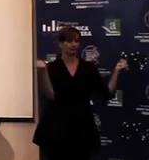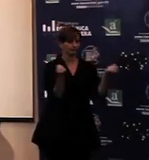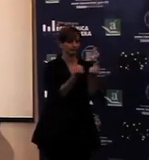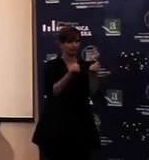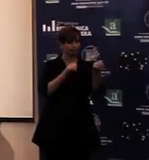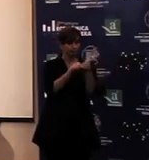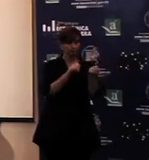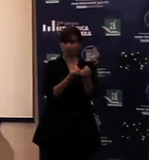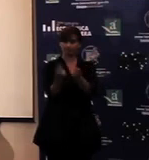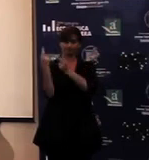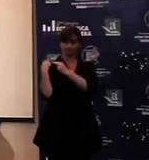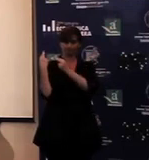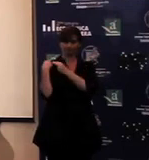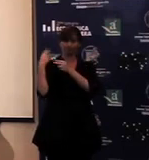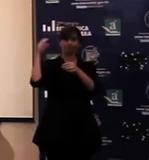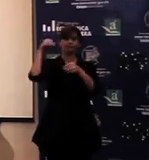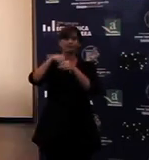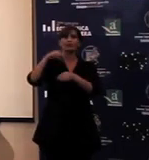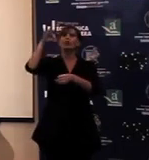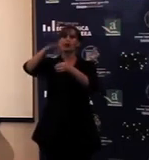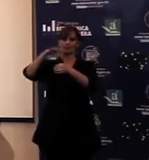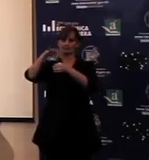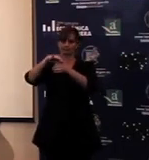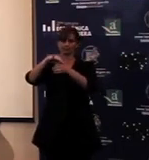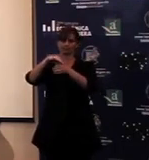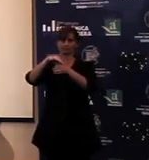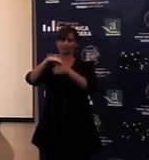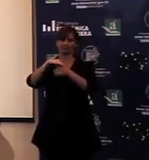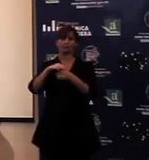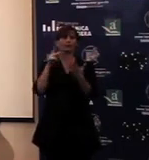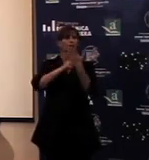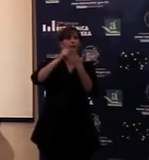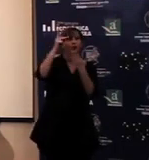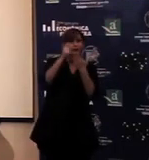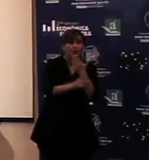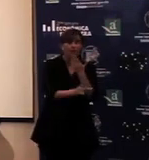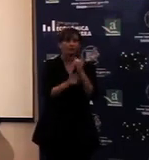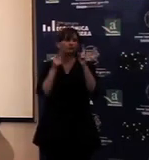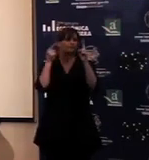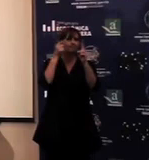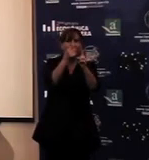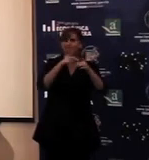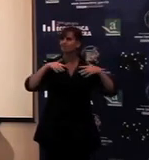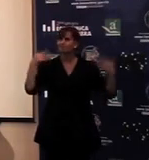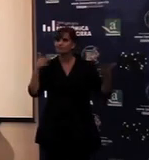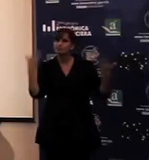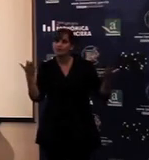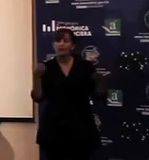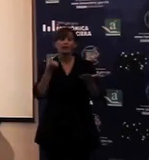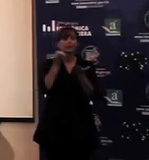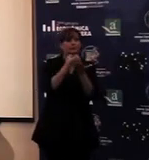que tenemos en APAP. Se trata de un programa que persigue brindar servicios